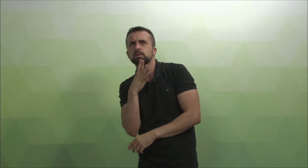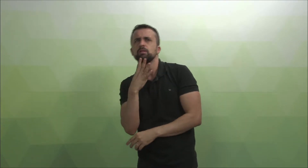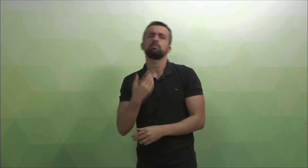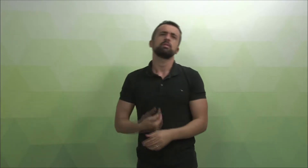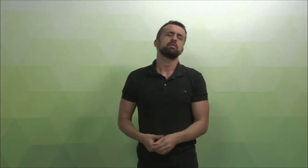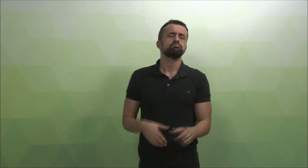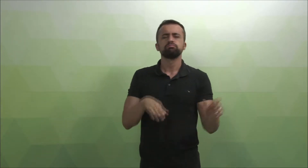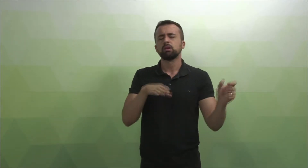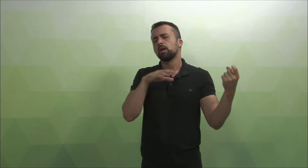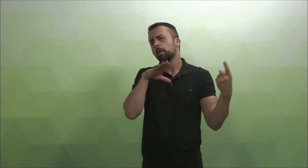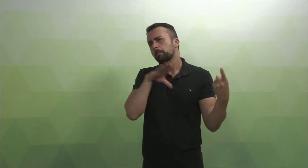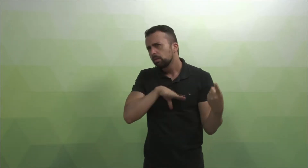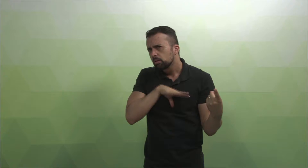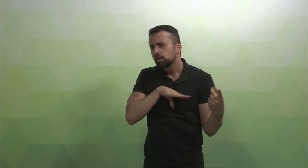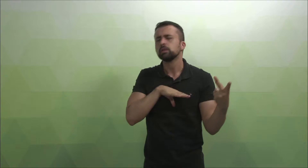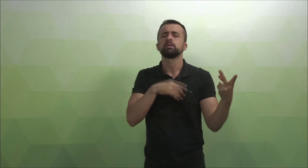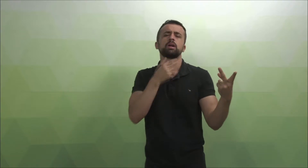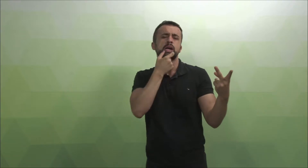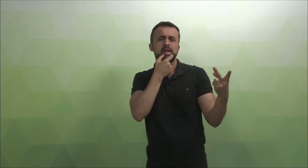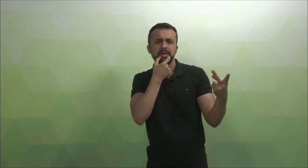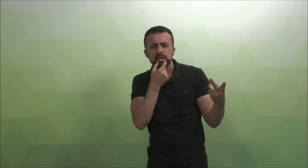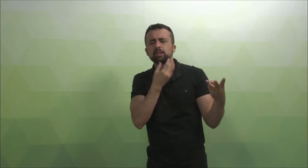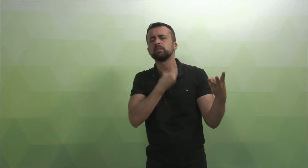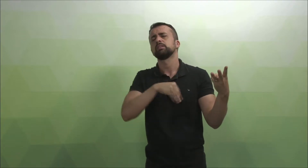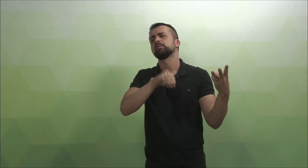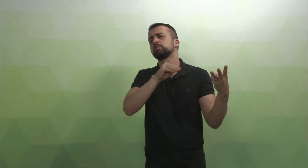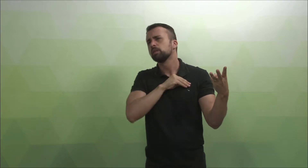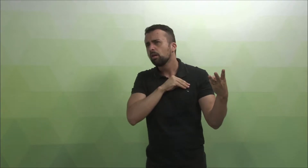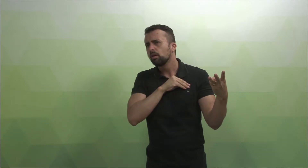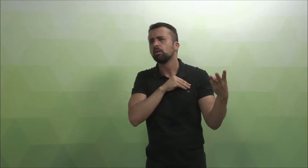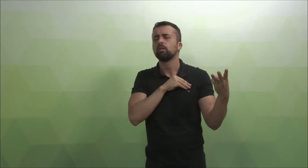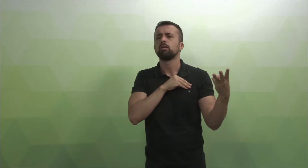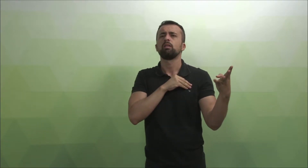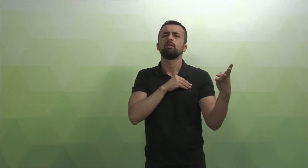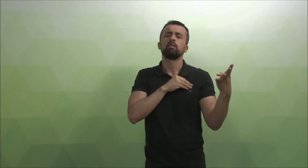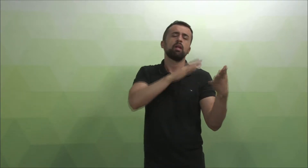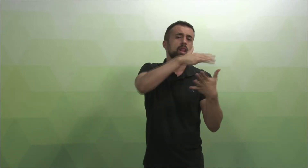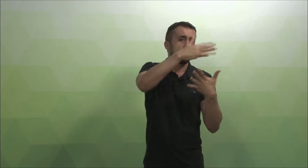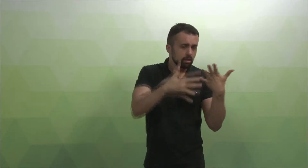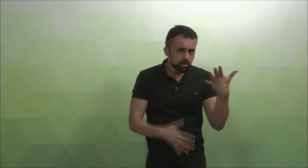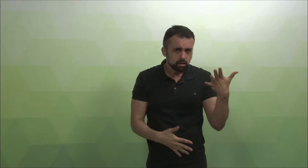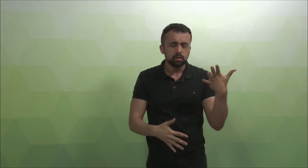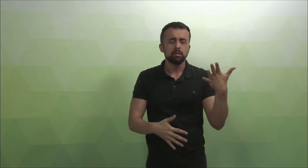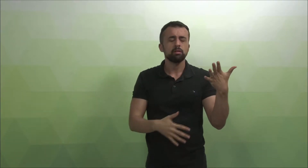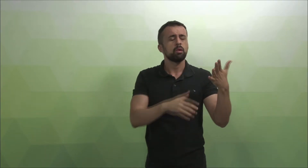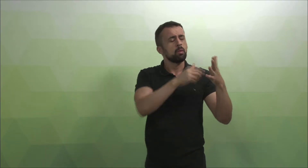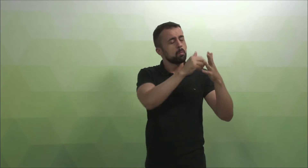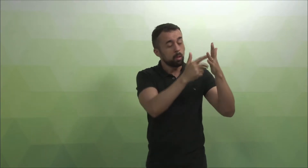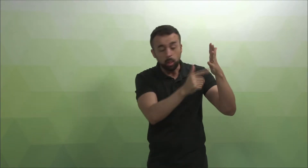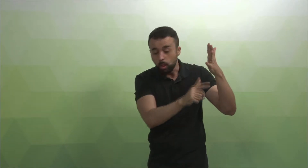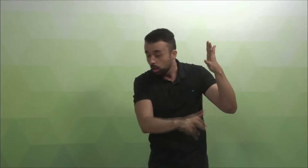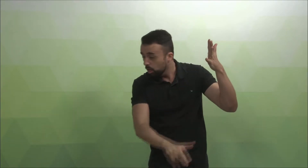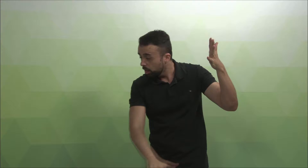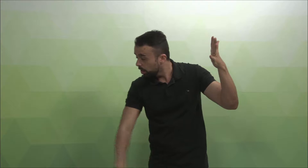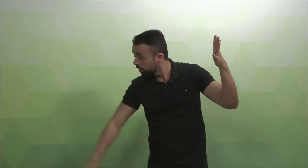que conhecemos, português, inglês, espanhol, Libras,